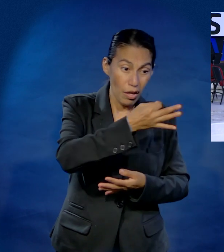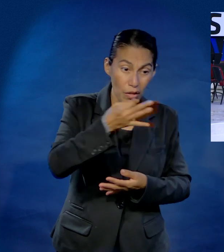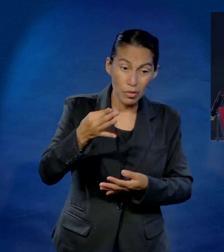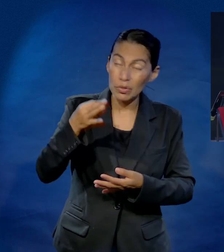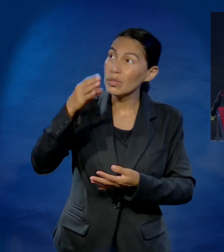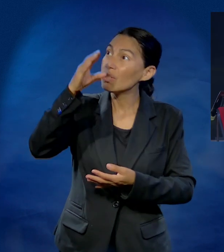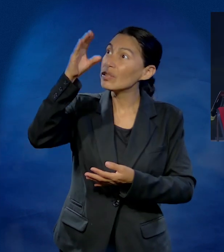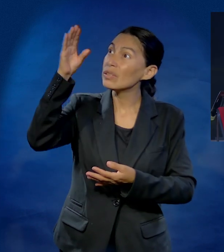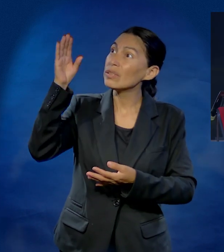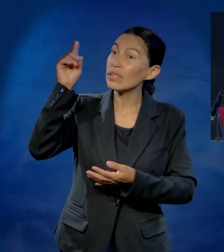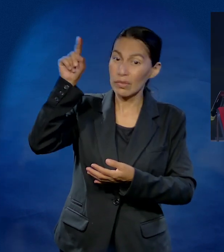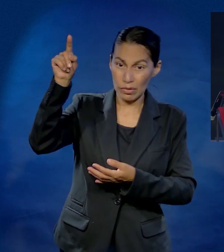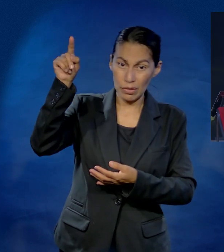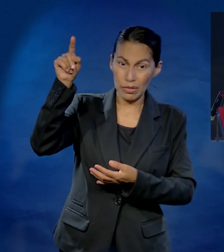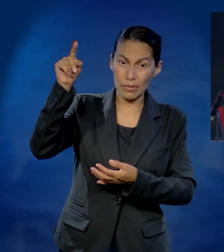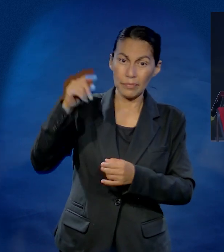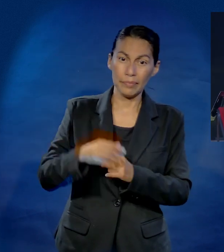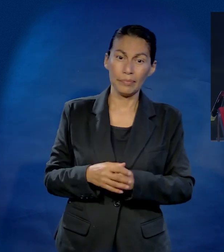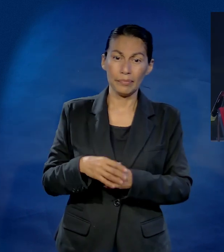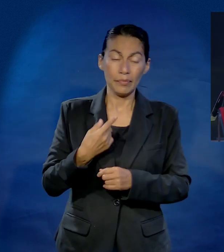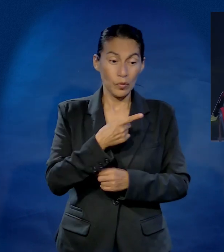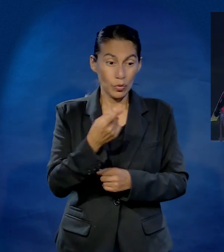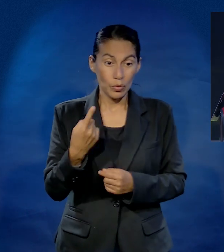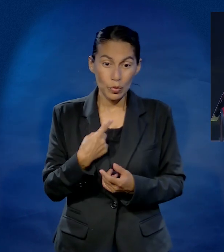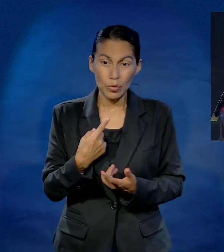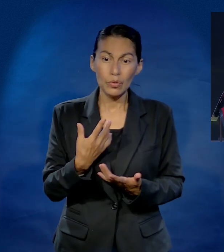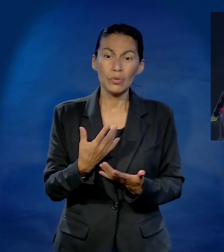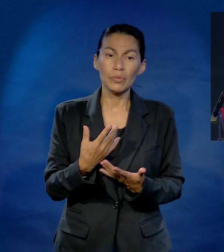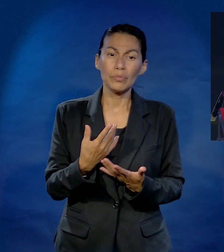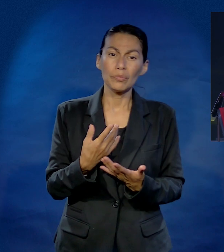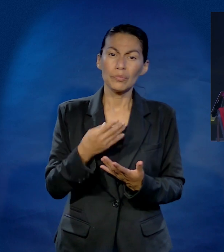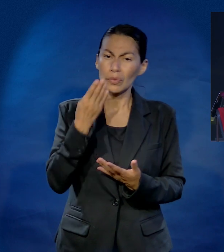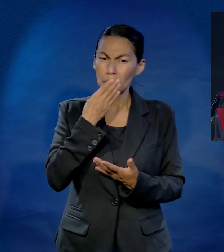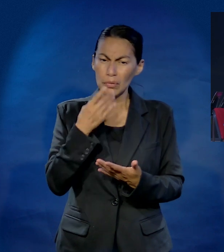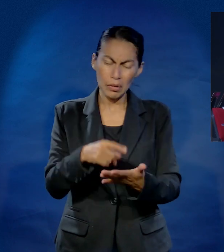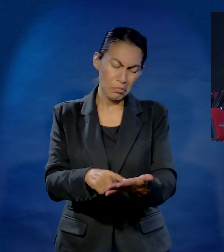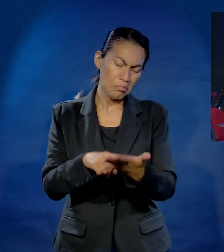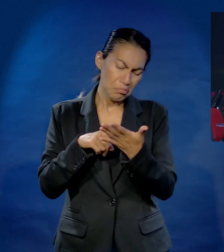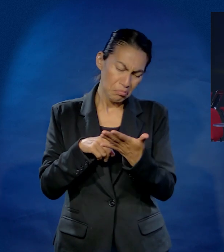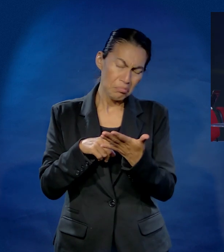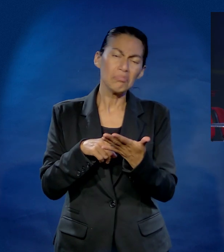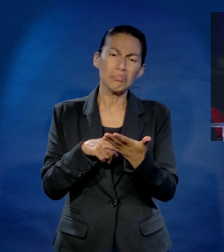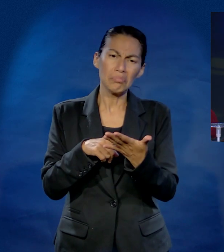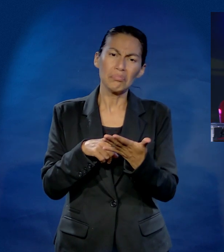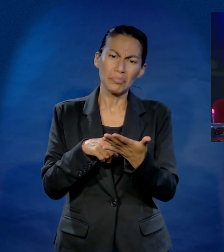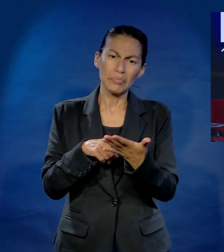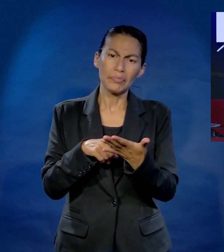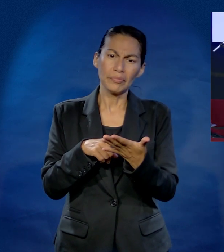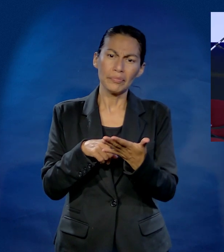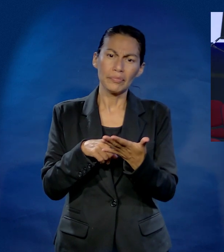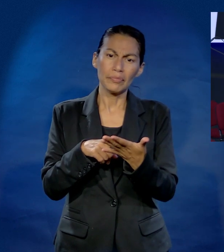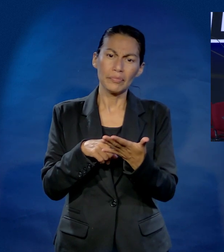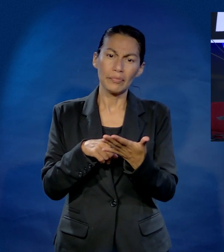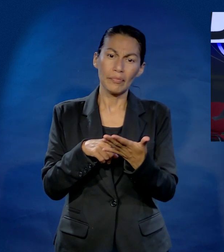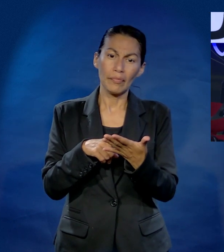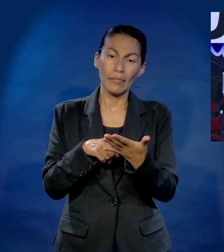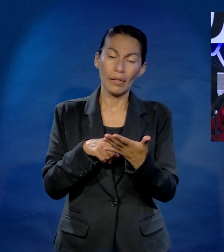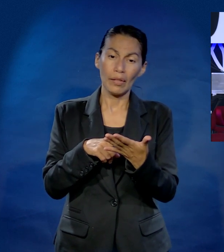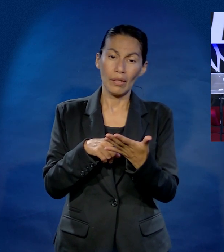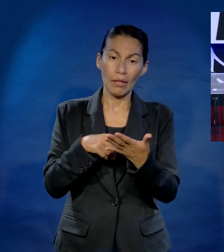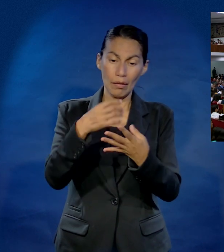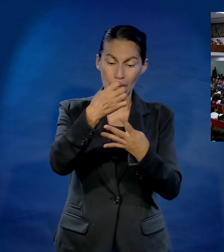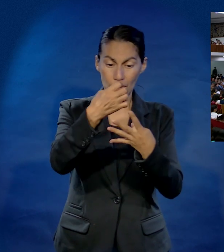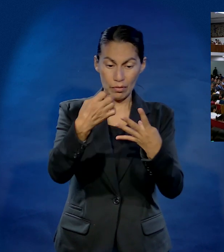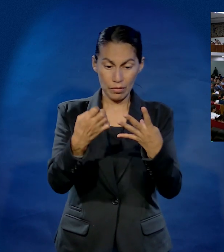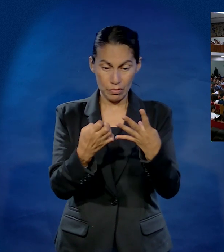a las personas acerca del reino de los cielos. El reino de los cielos es un término que usted y yo vamos a encontrar en